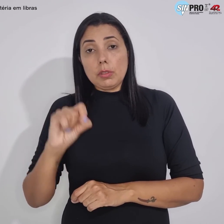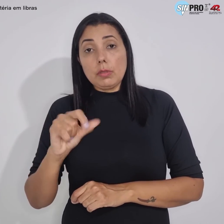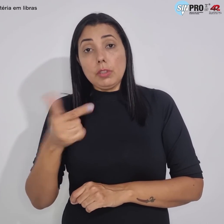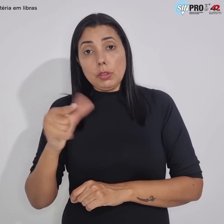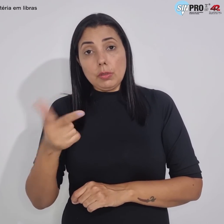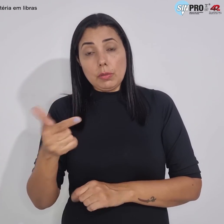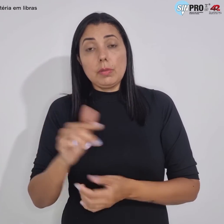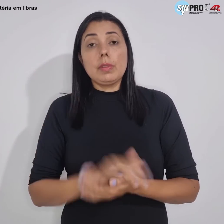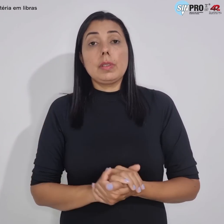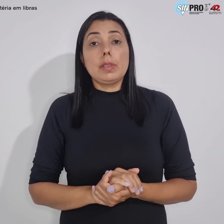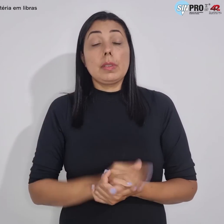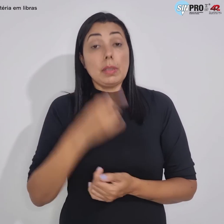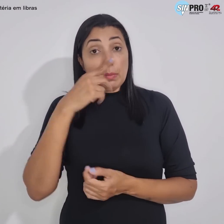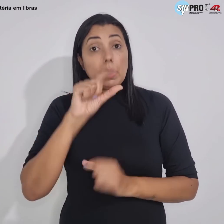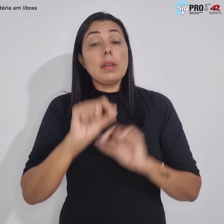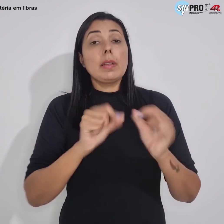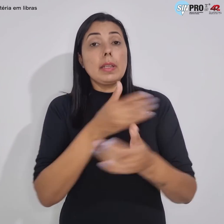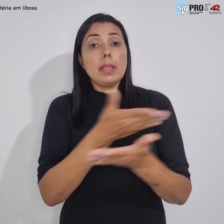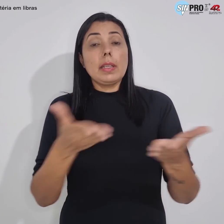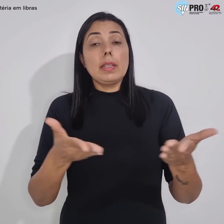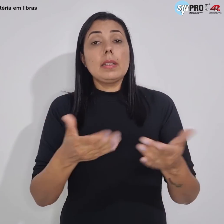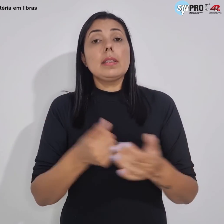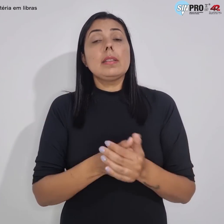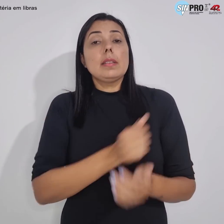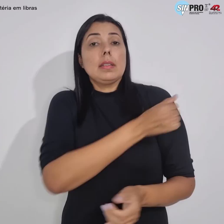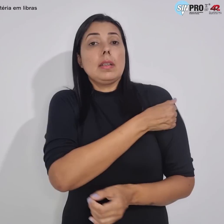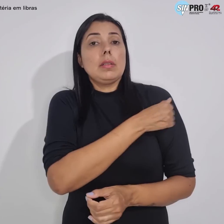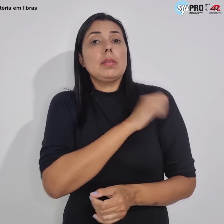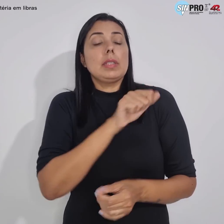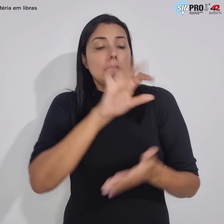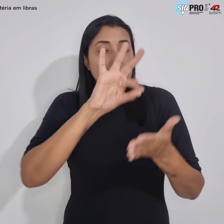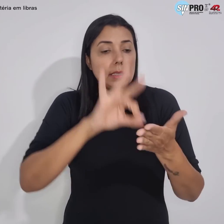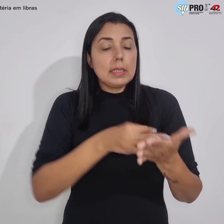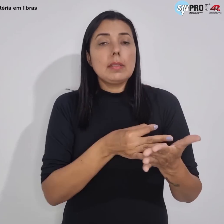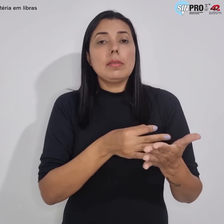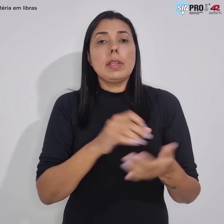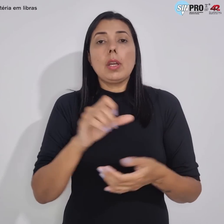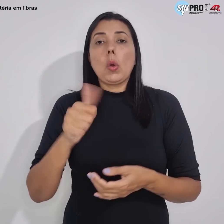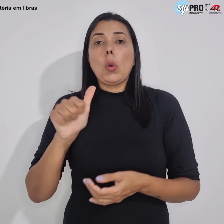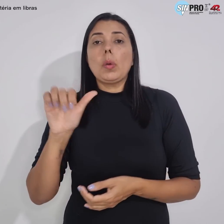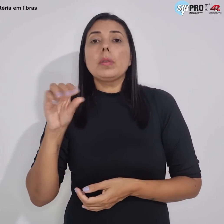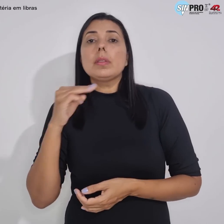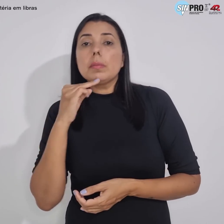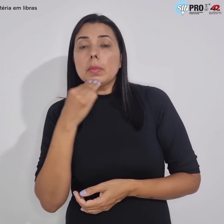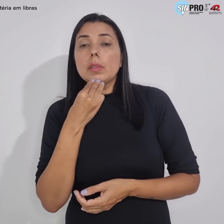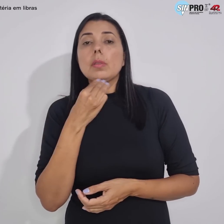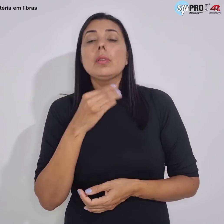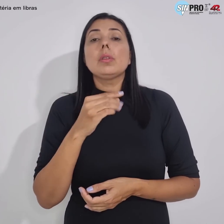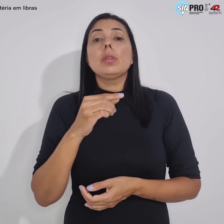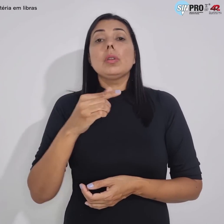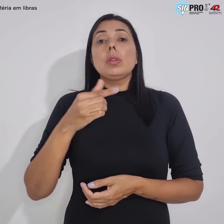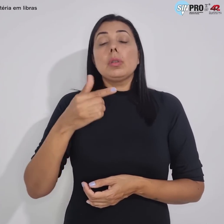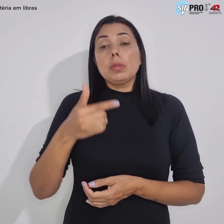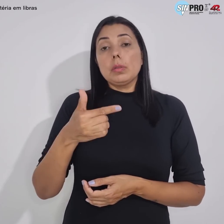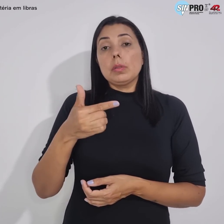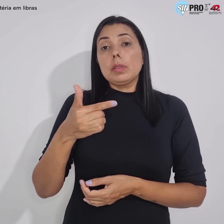Para esta etapa, se inscreveram 11.274